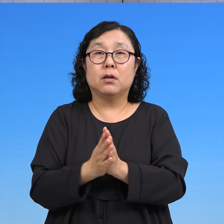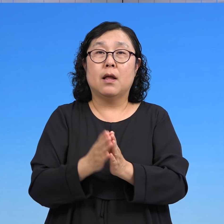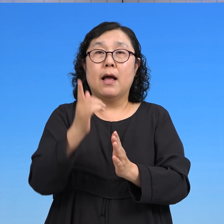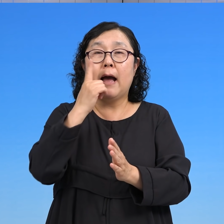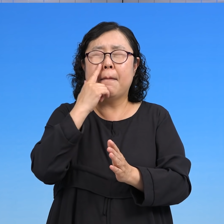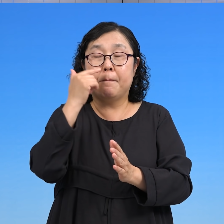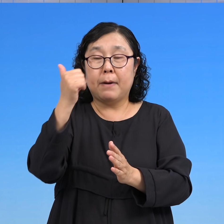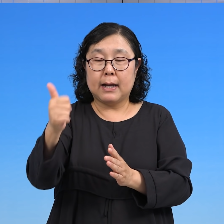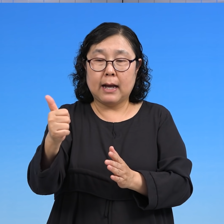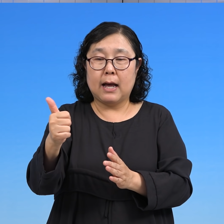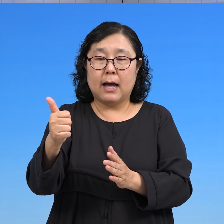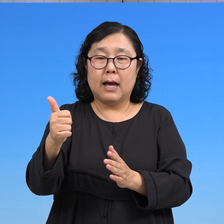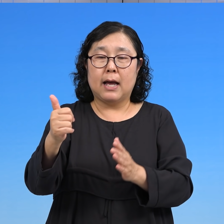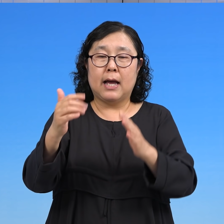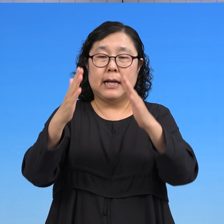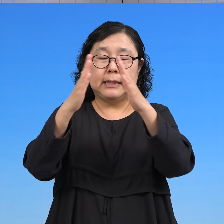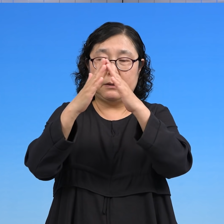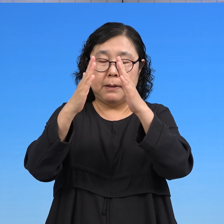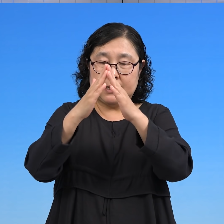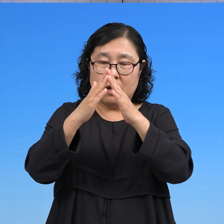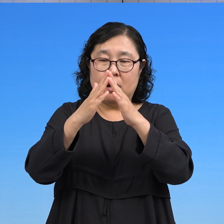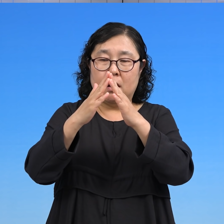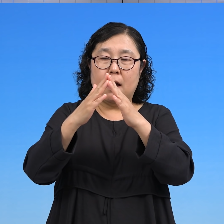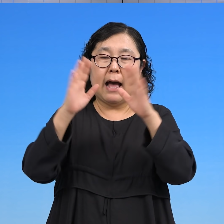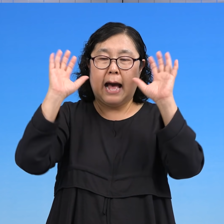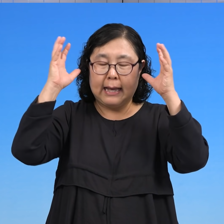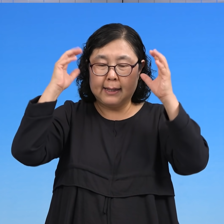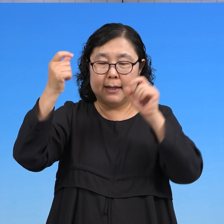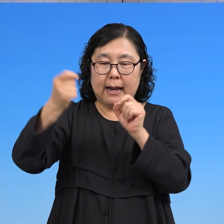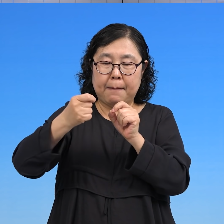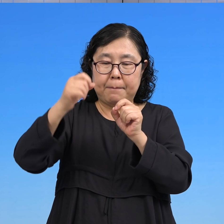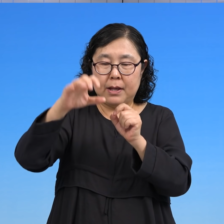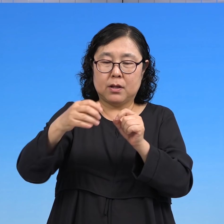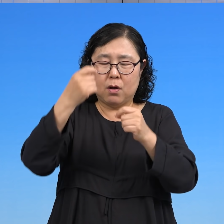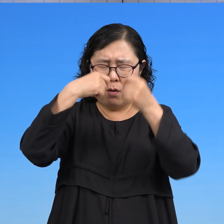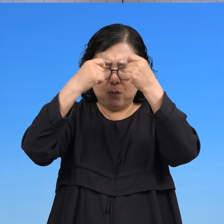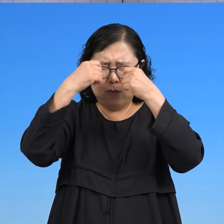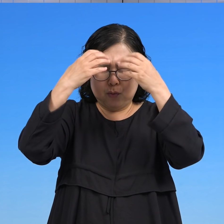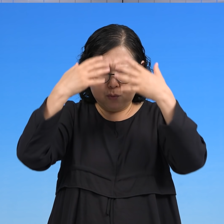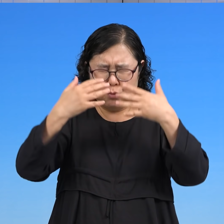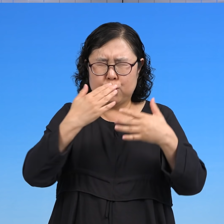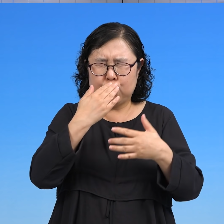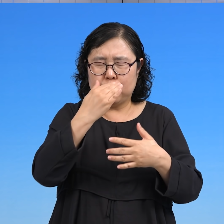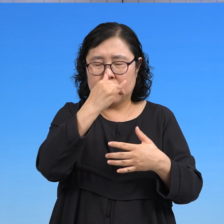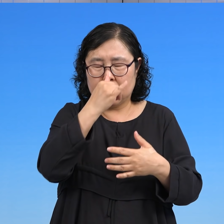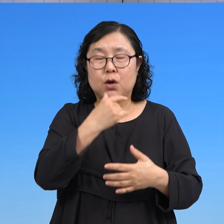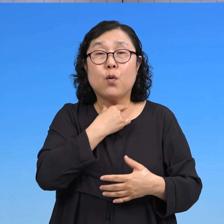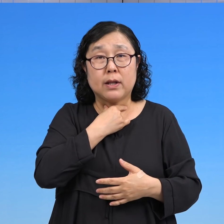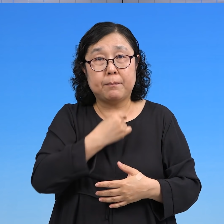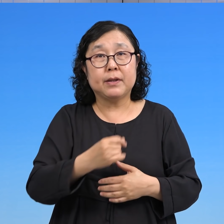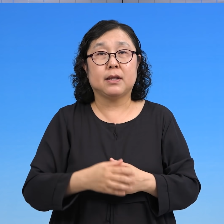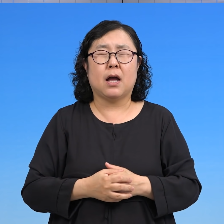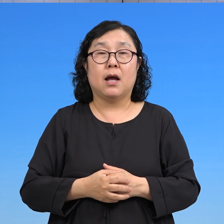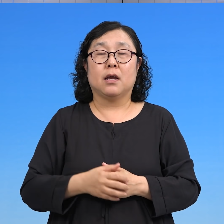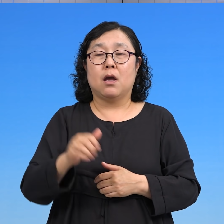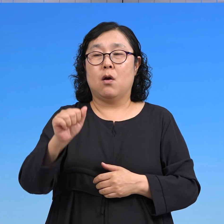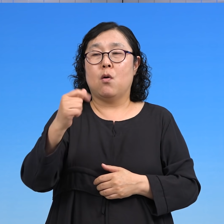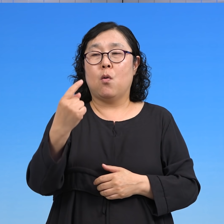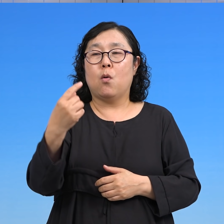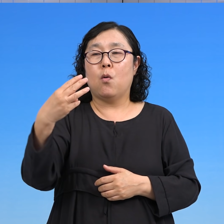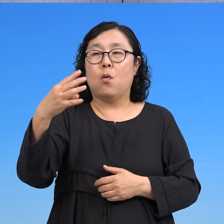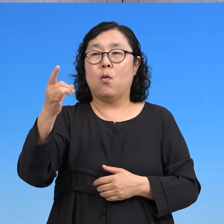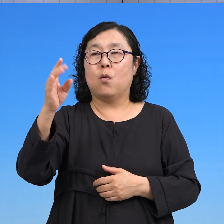아빠가 가정에서 아이들 앞에 울 수 있는 자리까지 가는 거라고 생각을 합니다. 아이들에게 마음껏 울 수 있는 아버지,